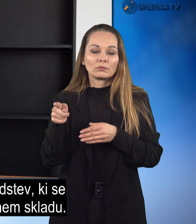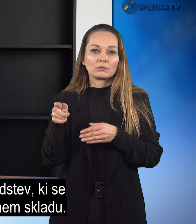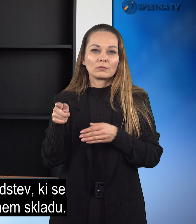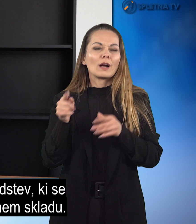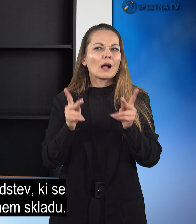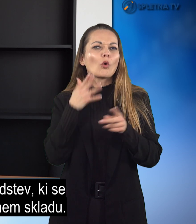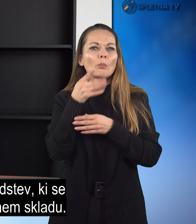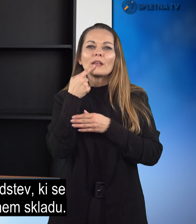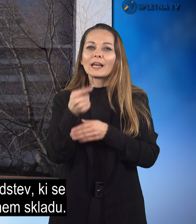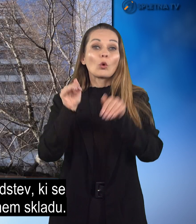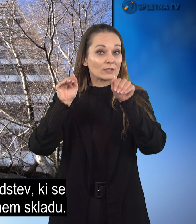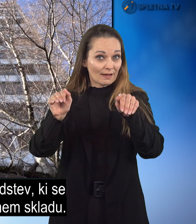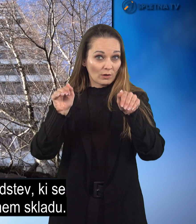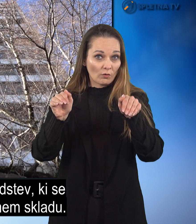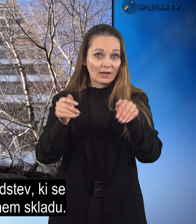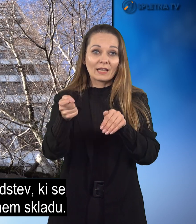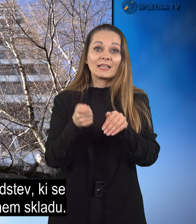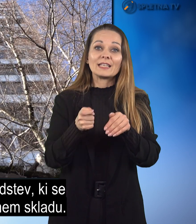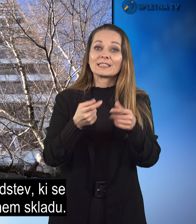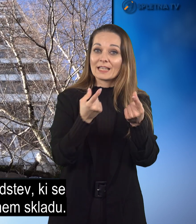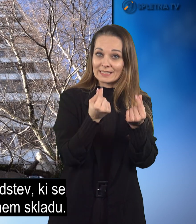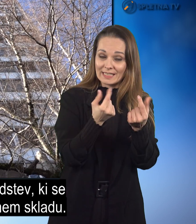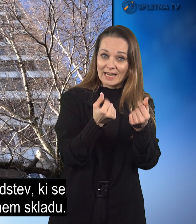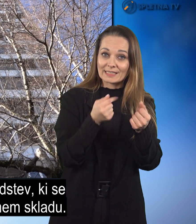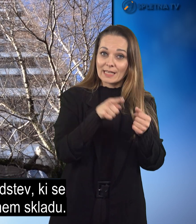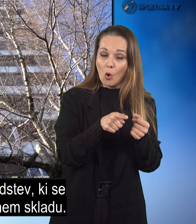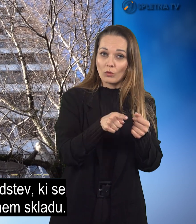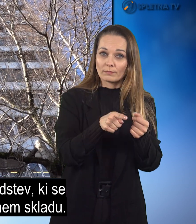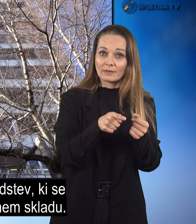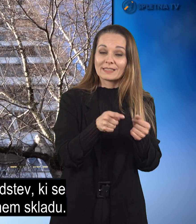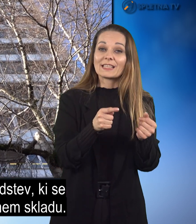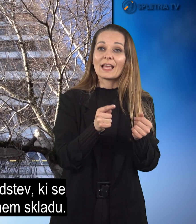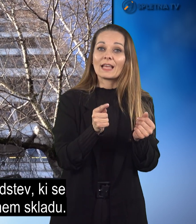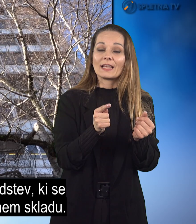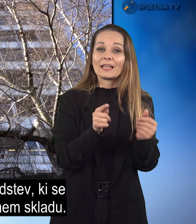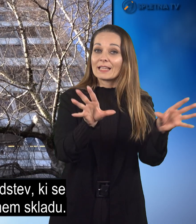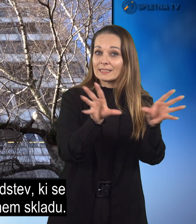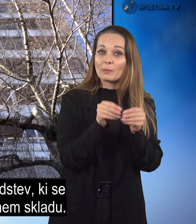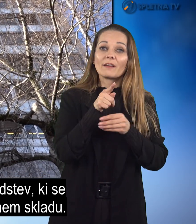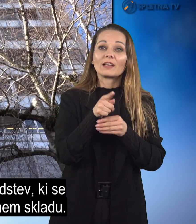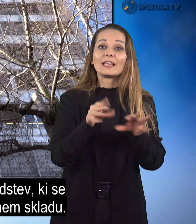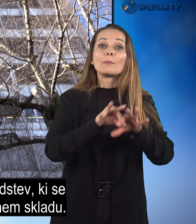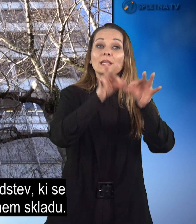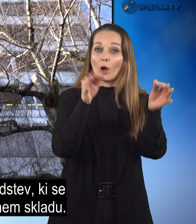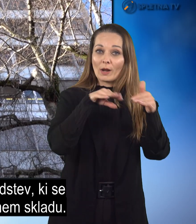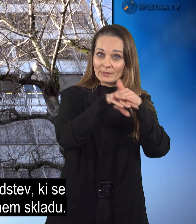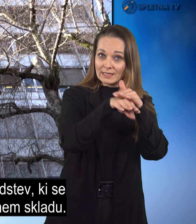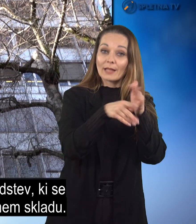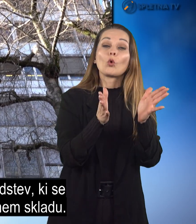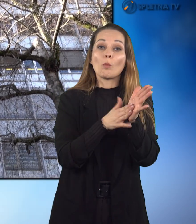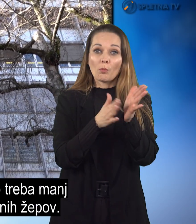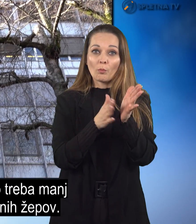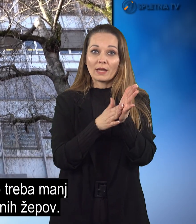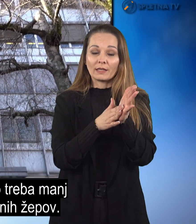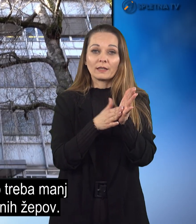tudi, kako bi rekel, zavarovani iz sredstev, ki se zbirajo v tem javnem skladu.